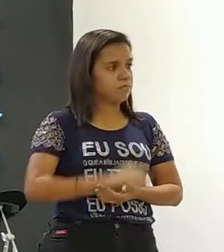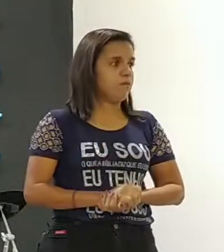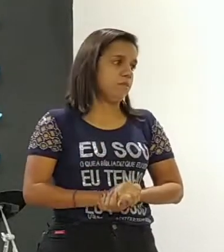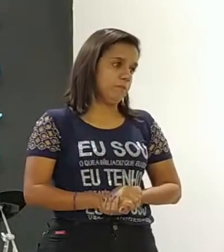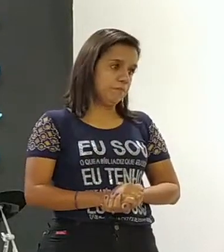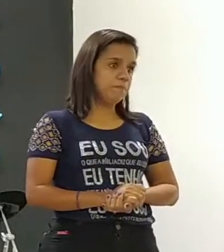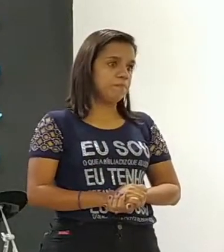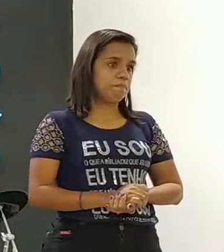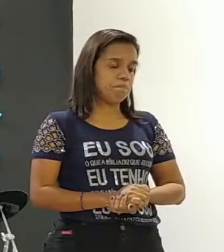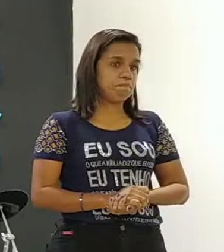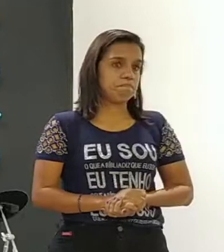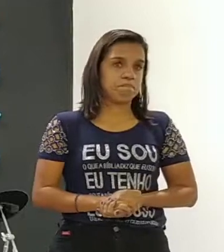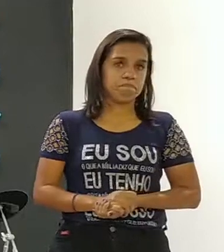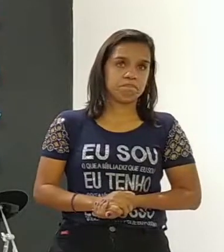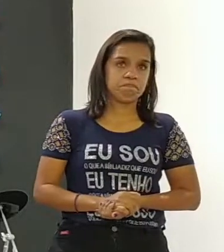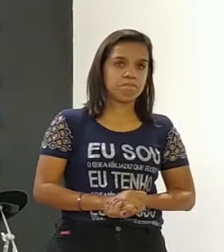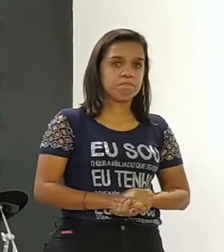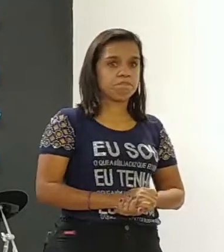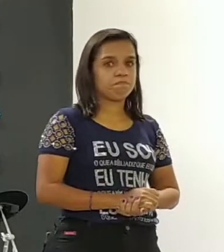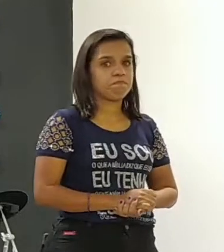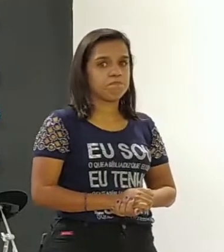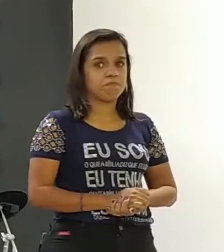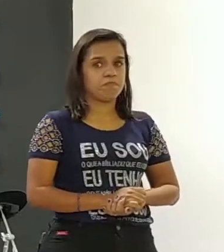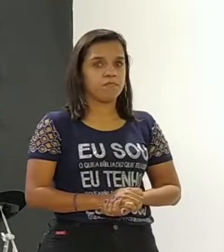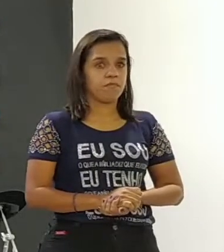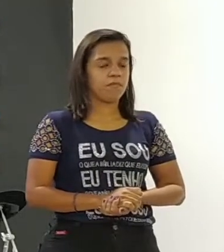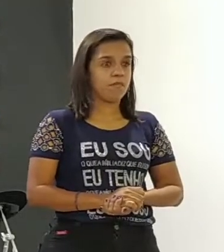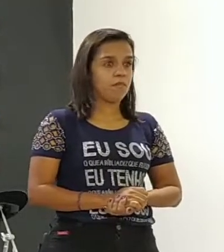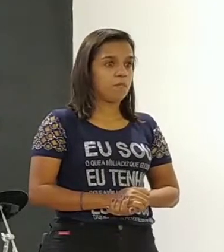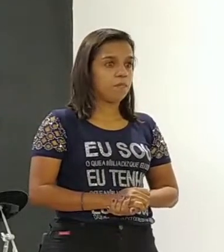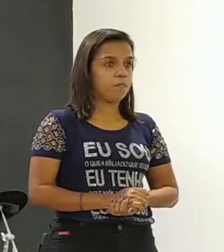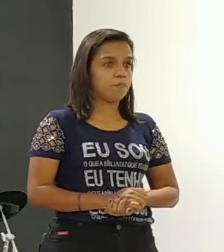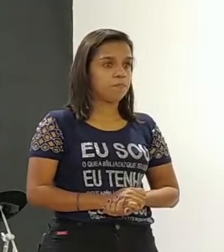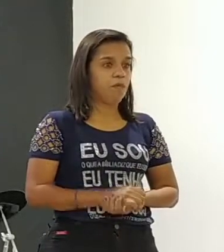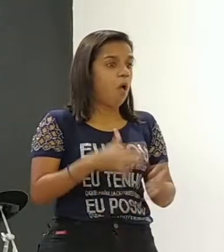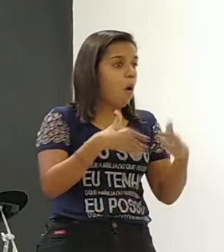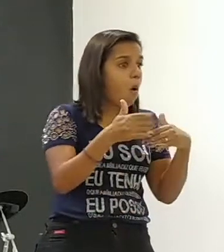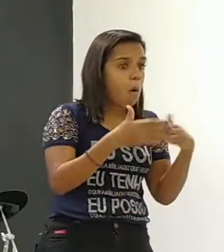É meia volta. Irmãos, qualquer